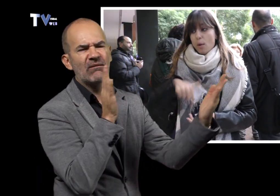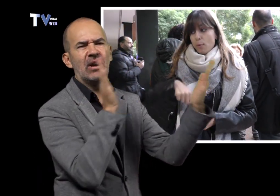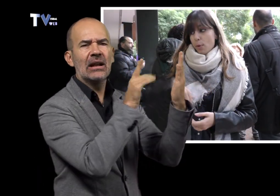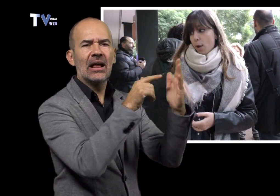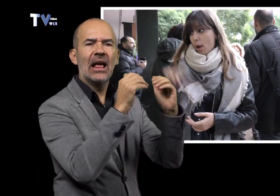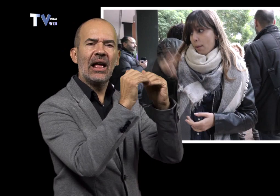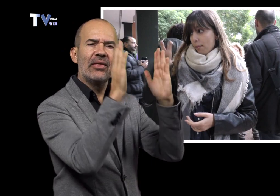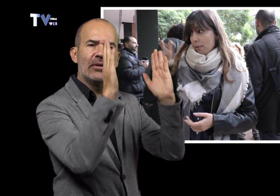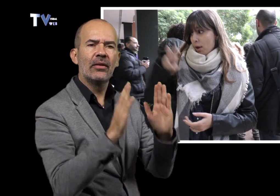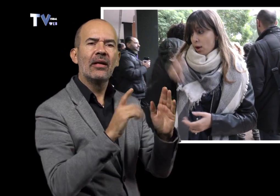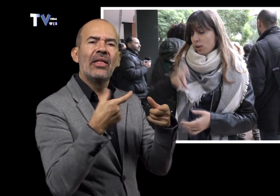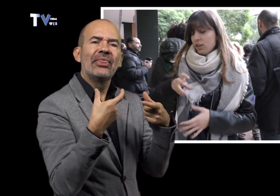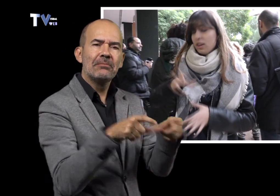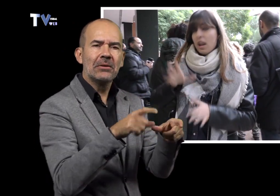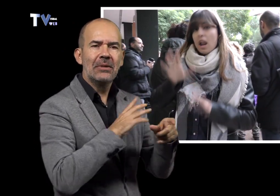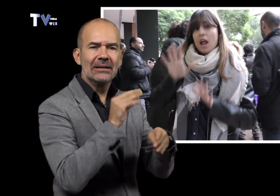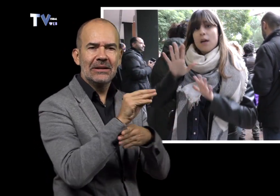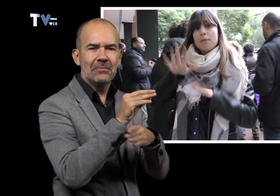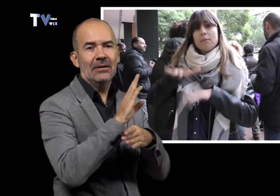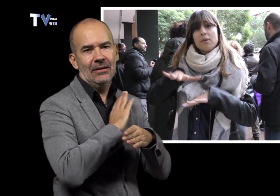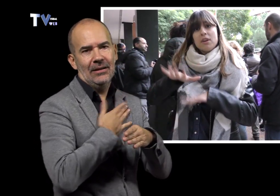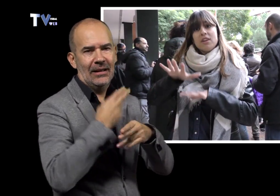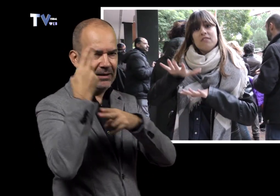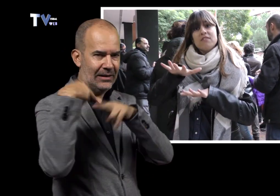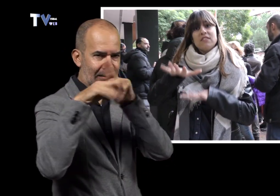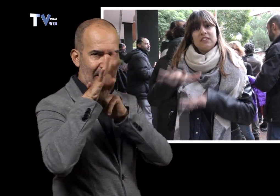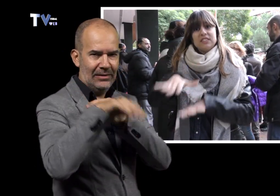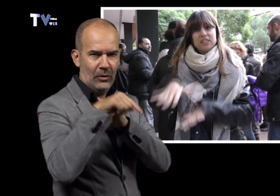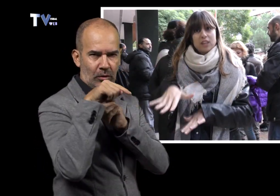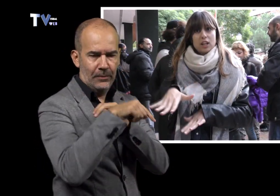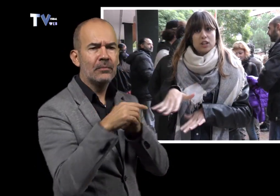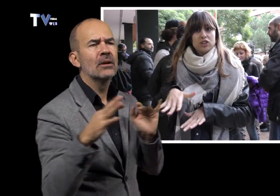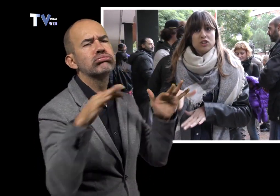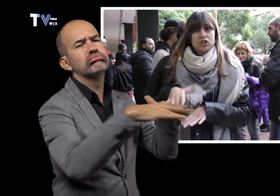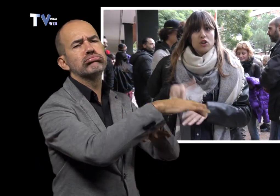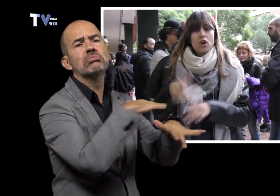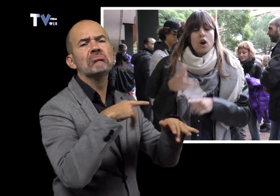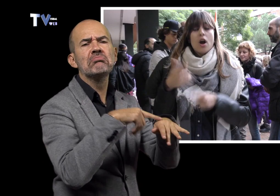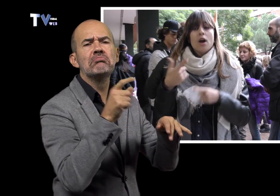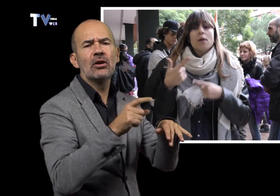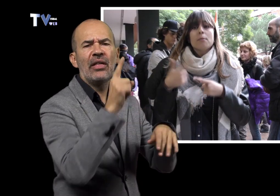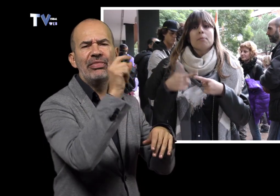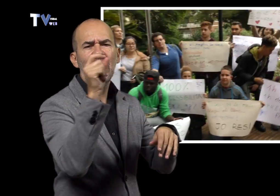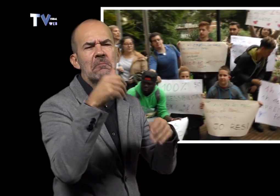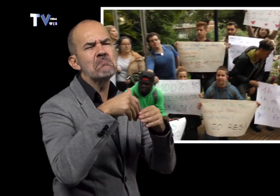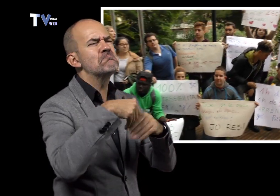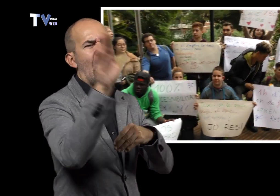protesta davant l'edifici del Departament d'Ensenyament de la Generalitat de Catalunya. Hi havia més de 100